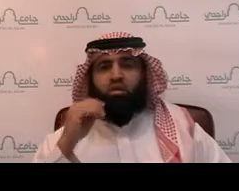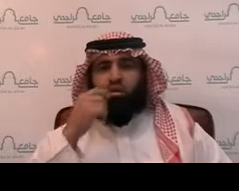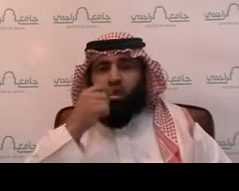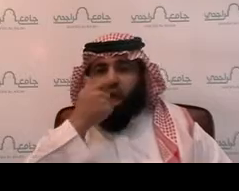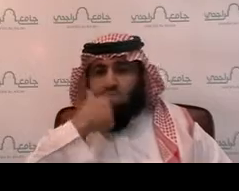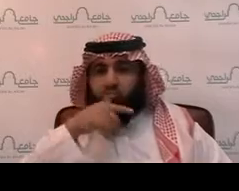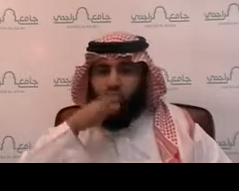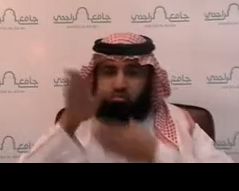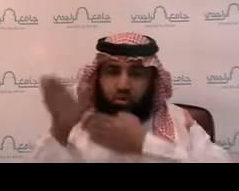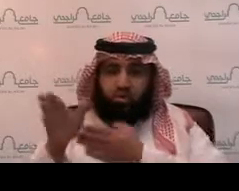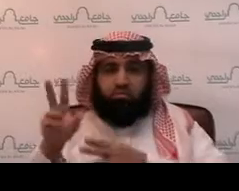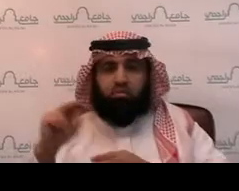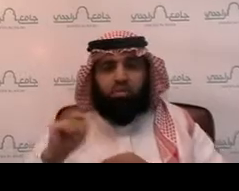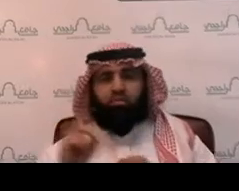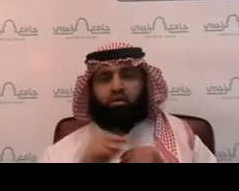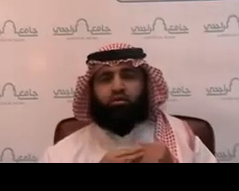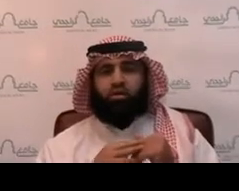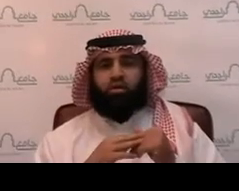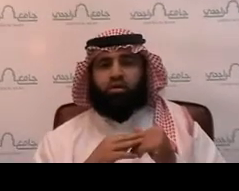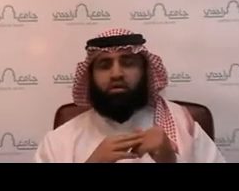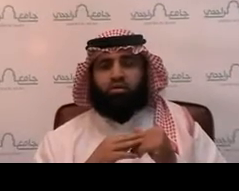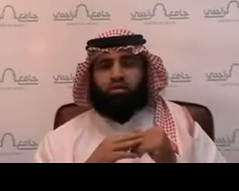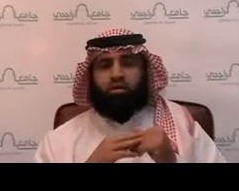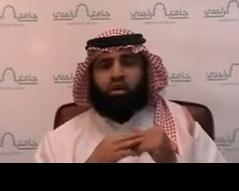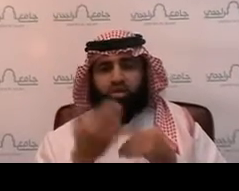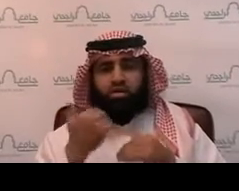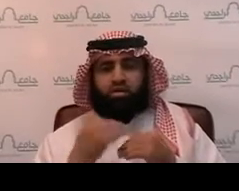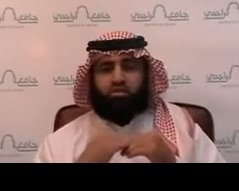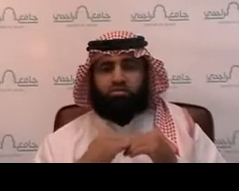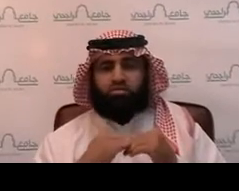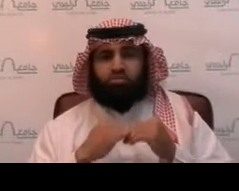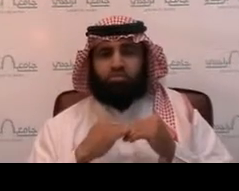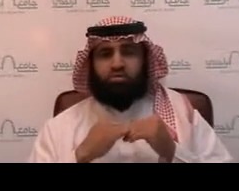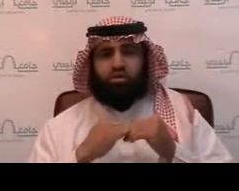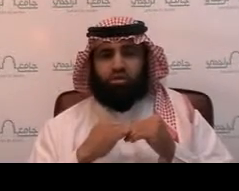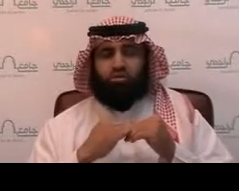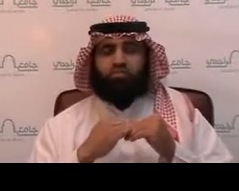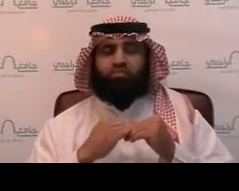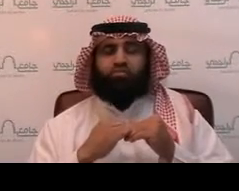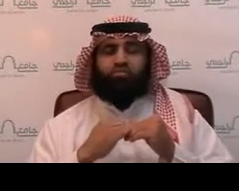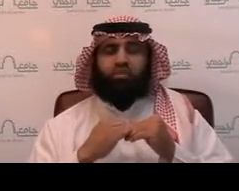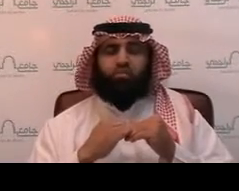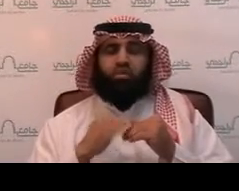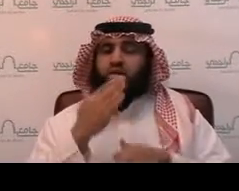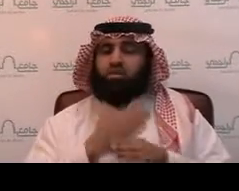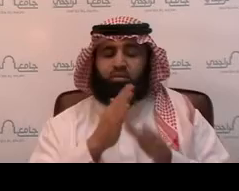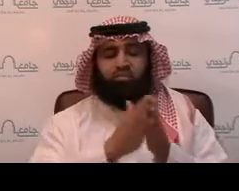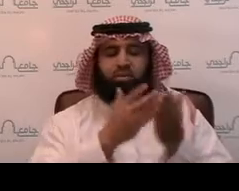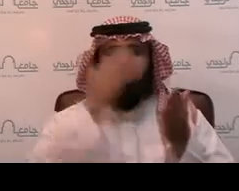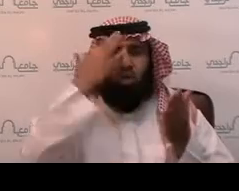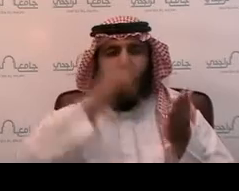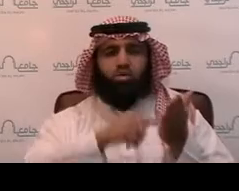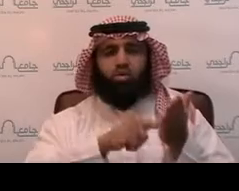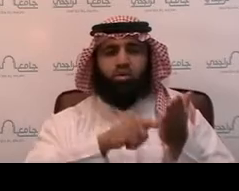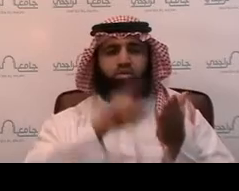وإنما يحكمون القوانين الوضعية التي يمليها ويتلوها شياطين